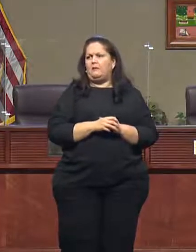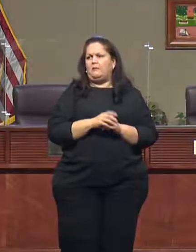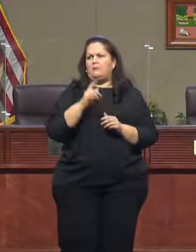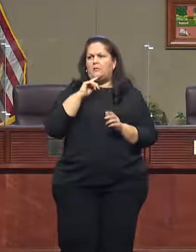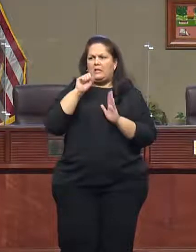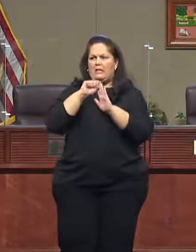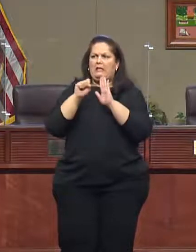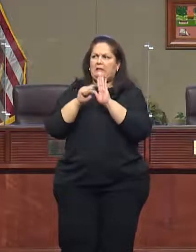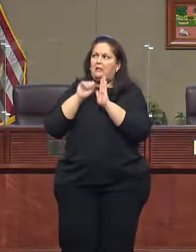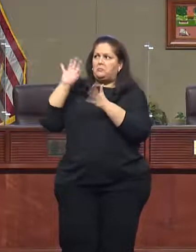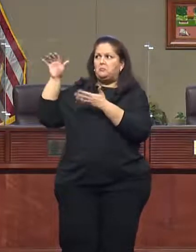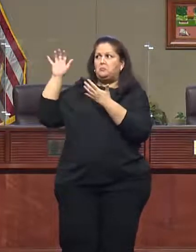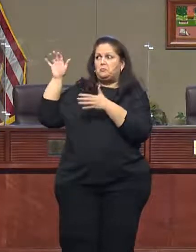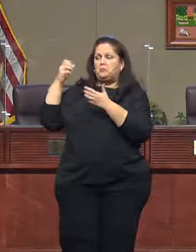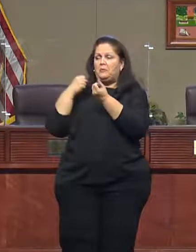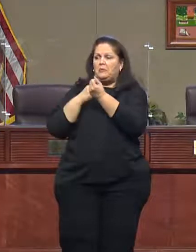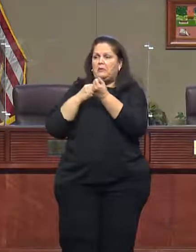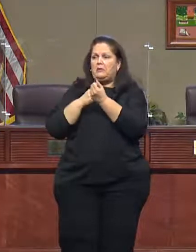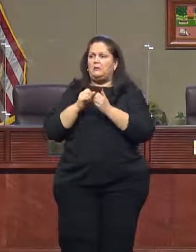estado ofreciendo el soporte.